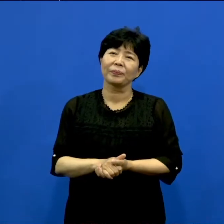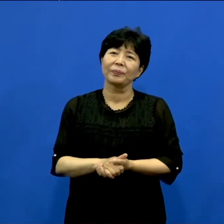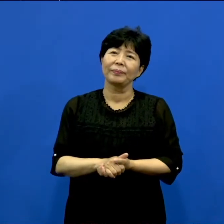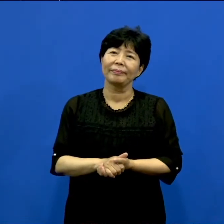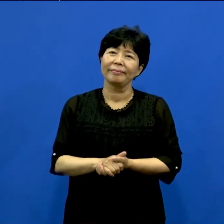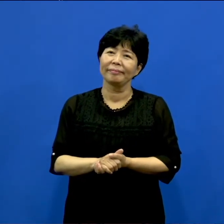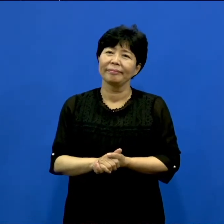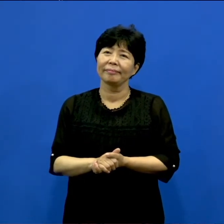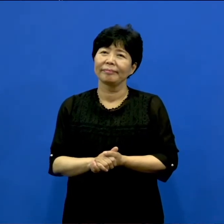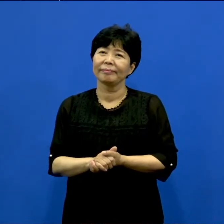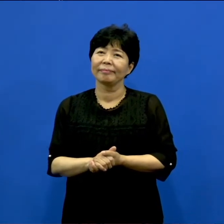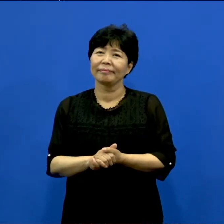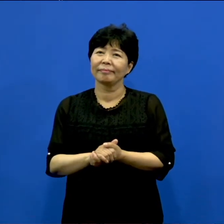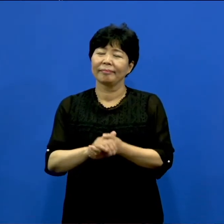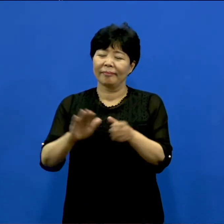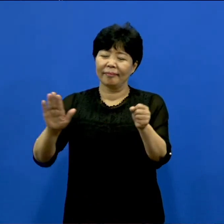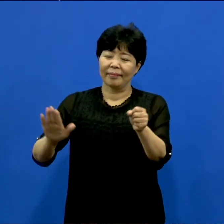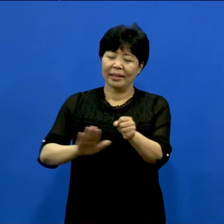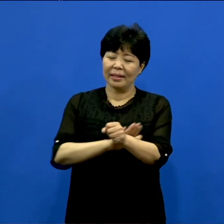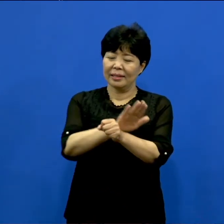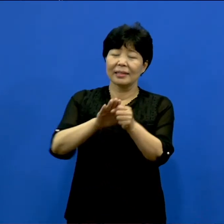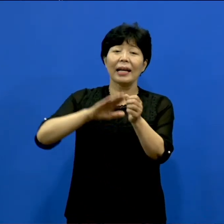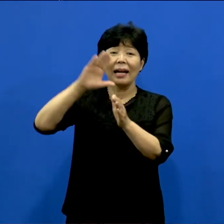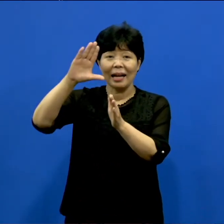사랑은 순종이에요, 여러분.